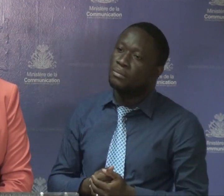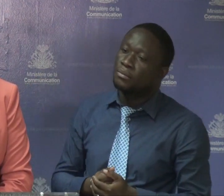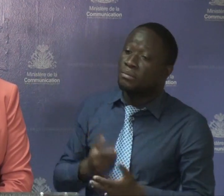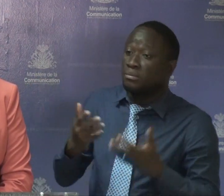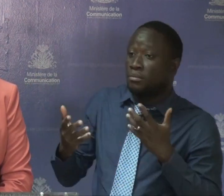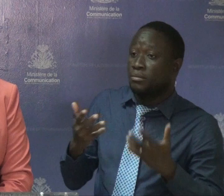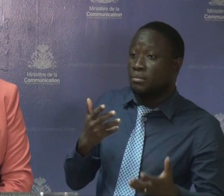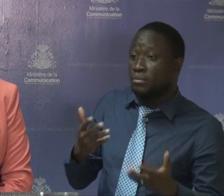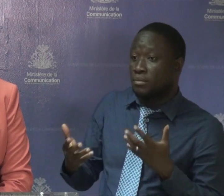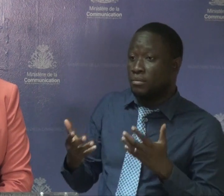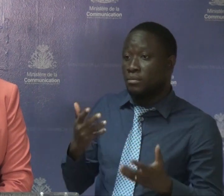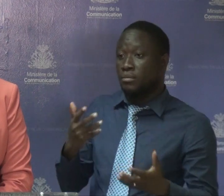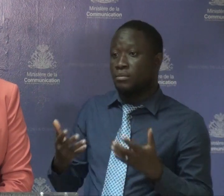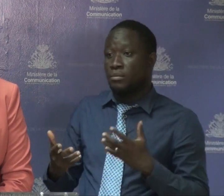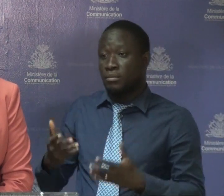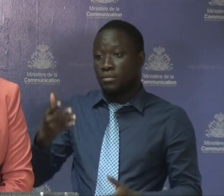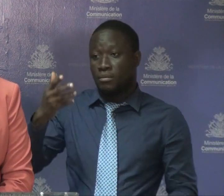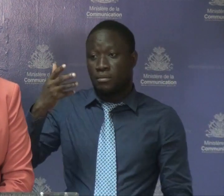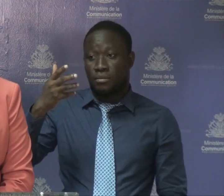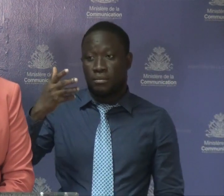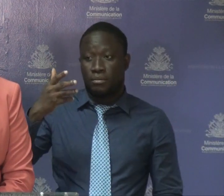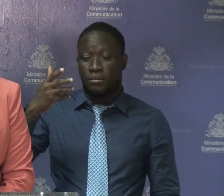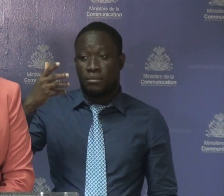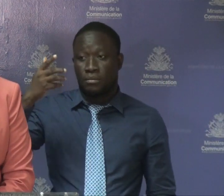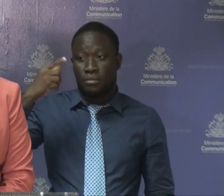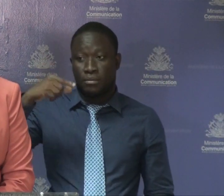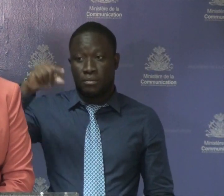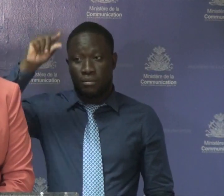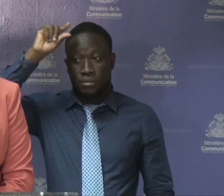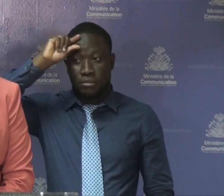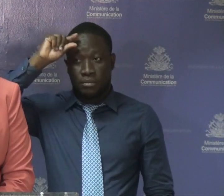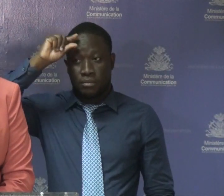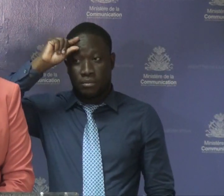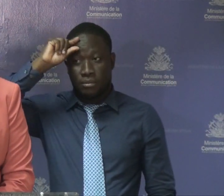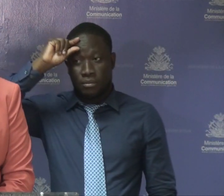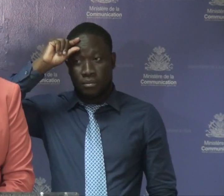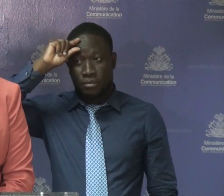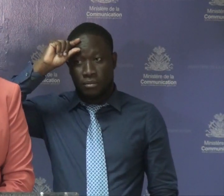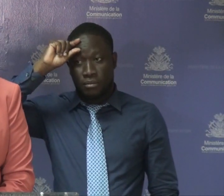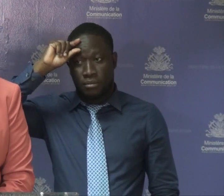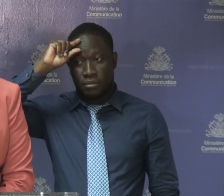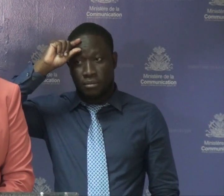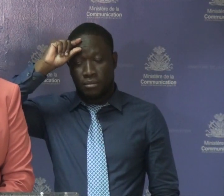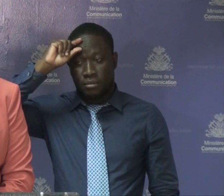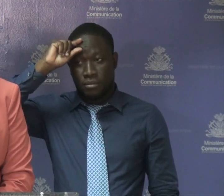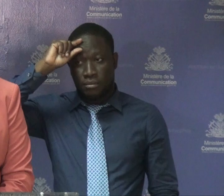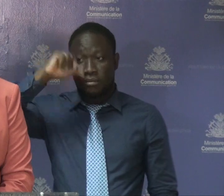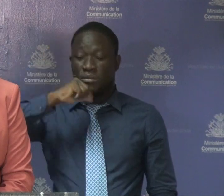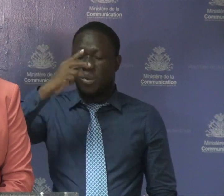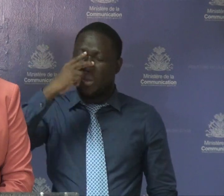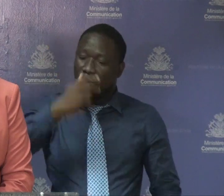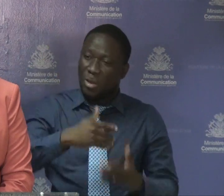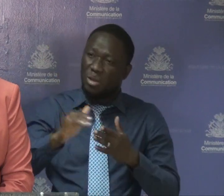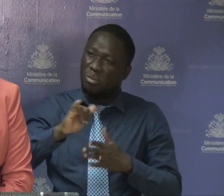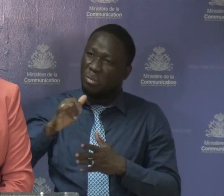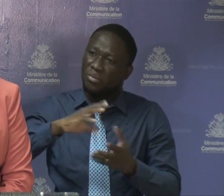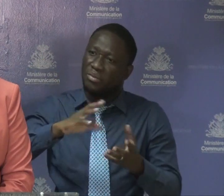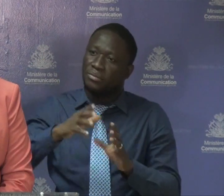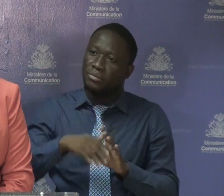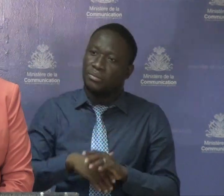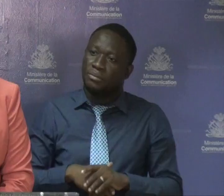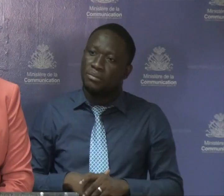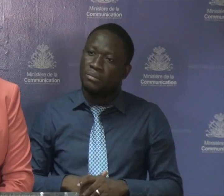dans un de vue comme gouvernant, et moi comme journaliste observateur, non pas web agaillé au même genre, mais l'interprétation que vous faites de